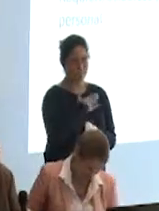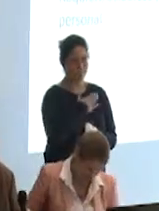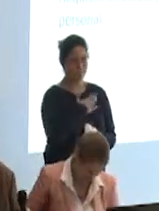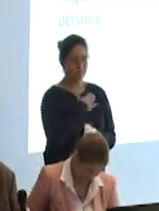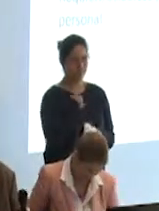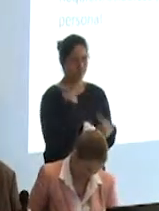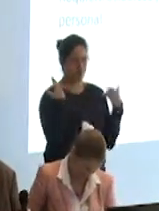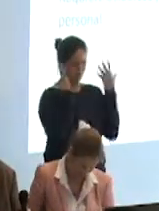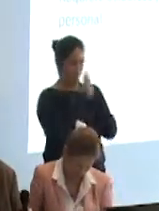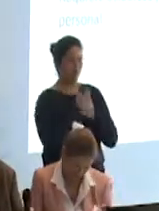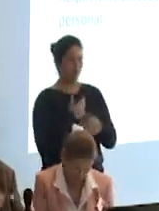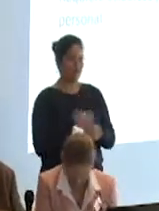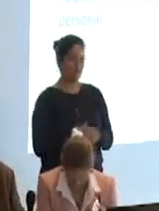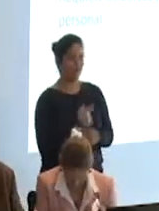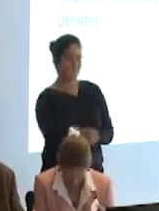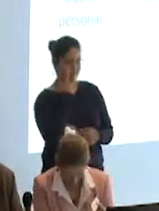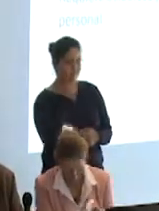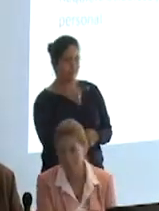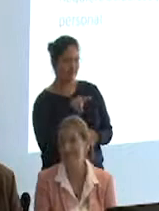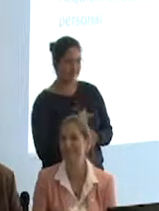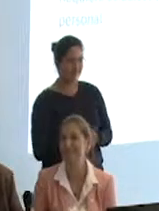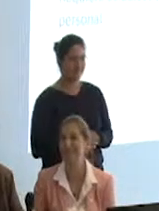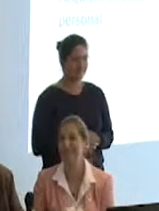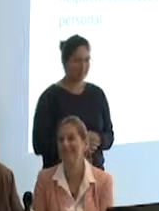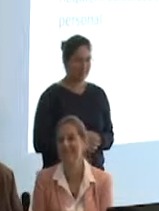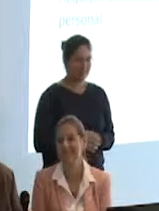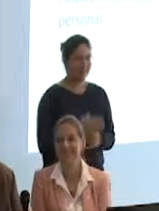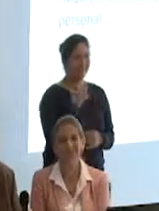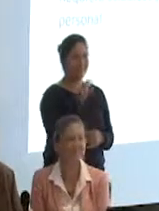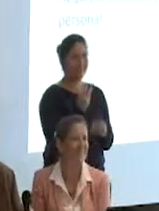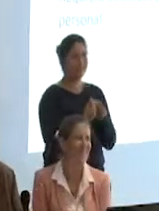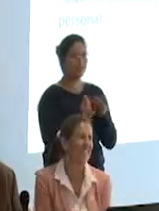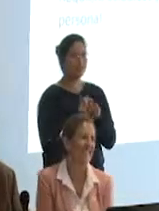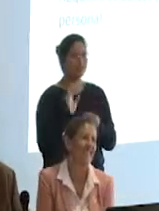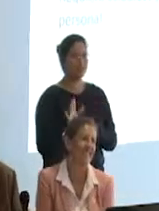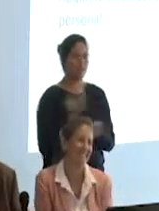para confundirme. La pregunta es,